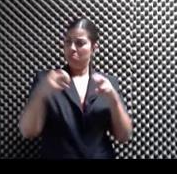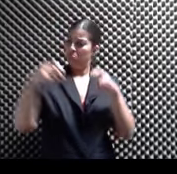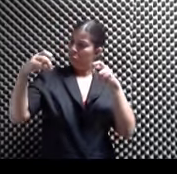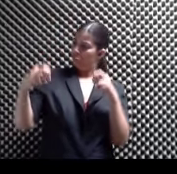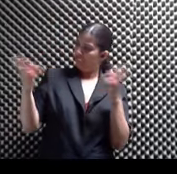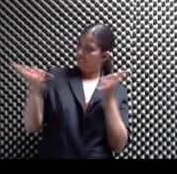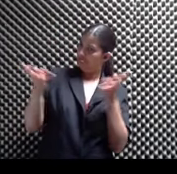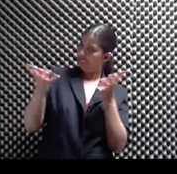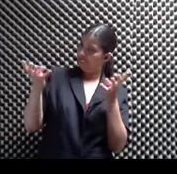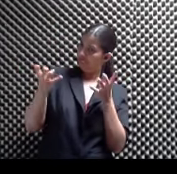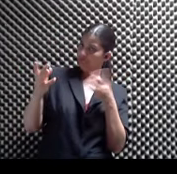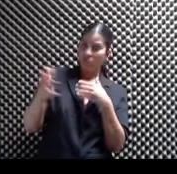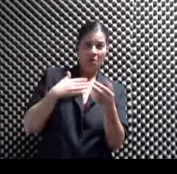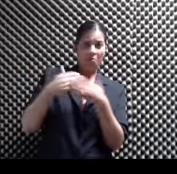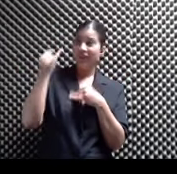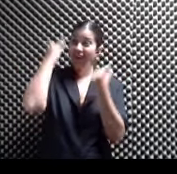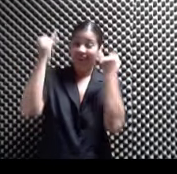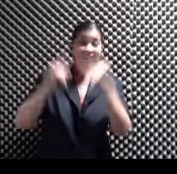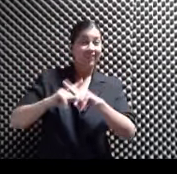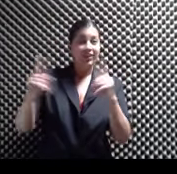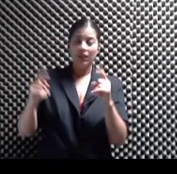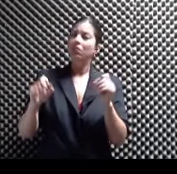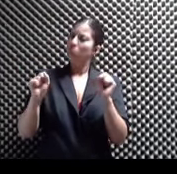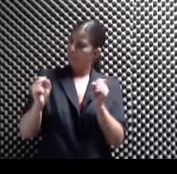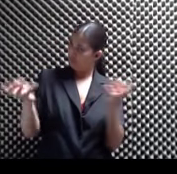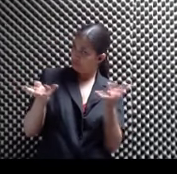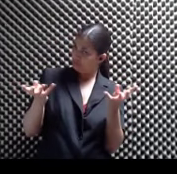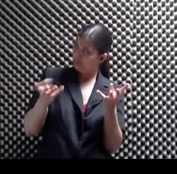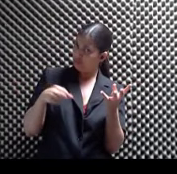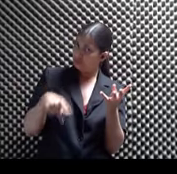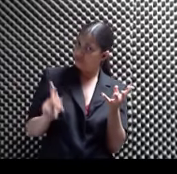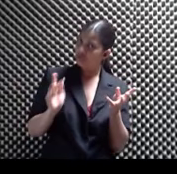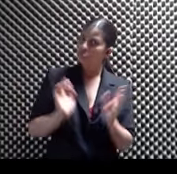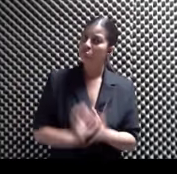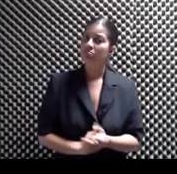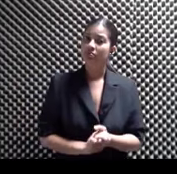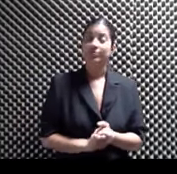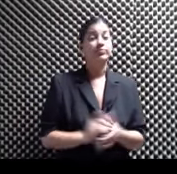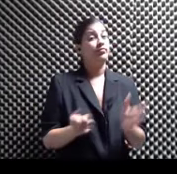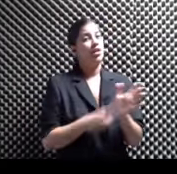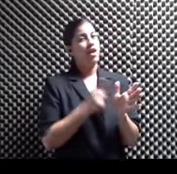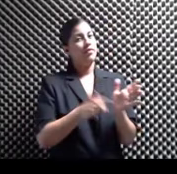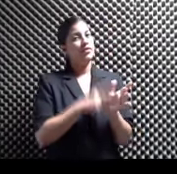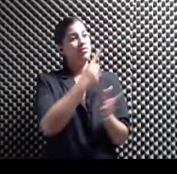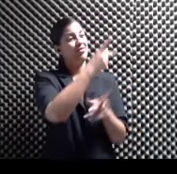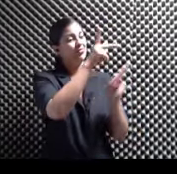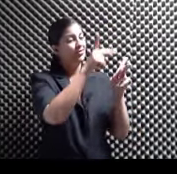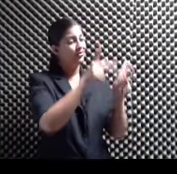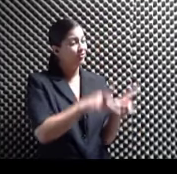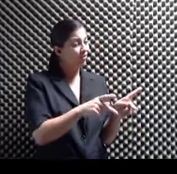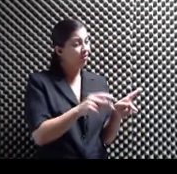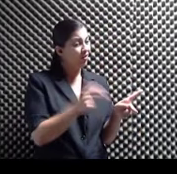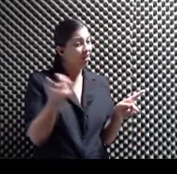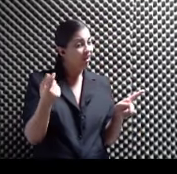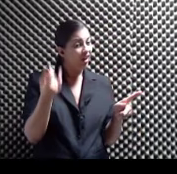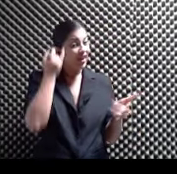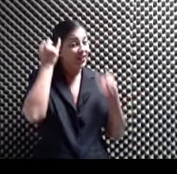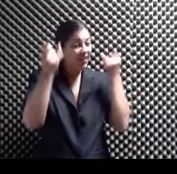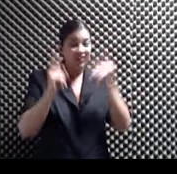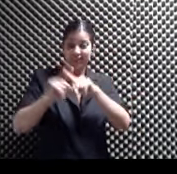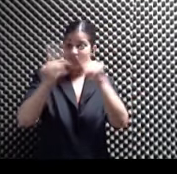y conversar y darle espacio para que él hablara. Que a veces nosotros traemos una persona, hay compañeros periodistas